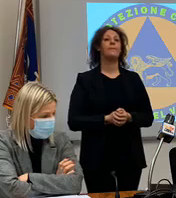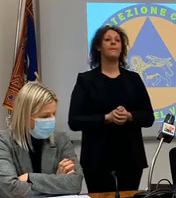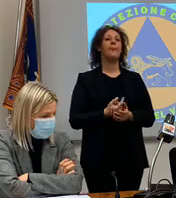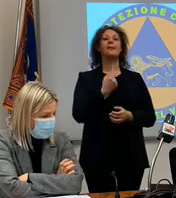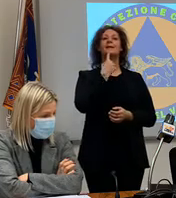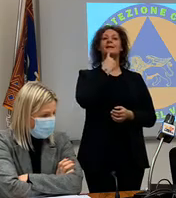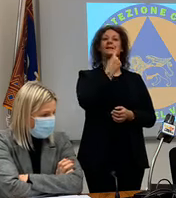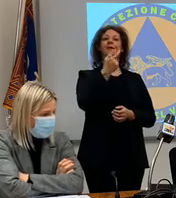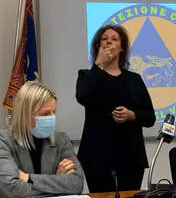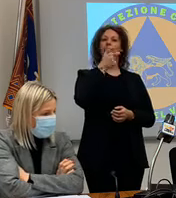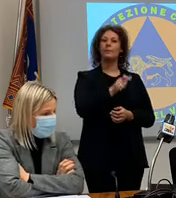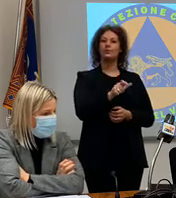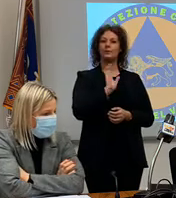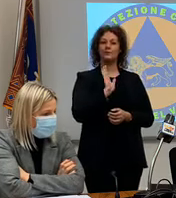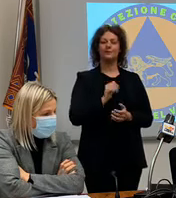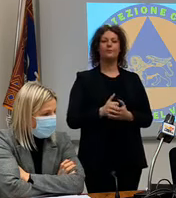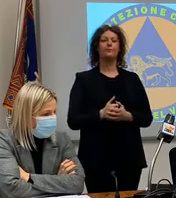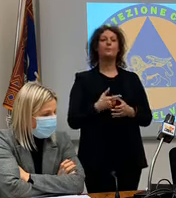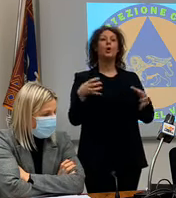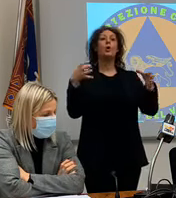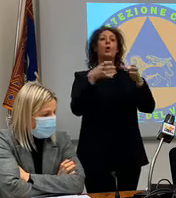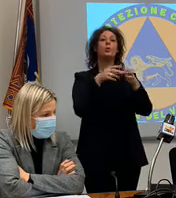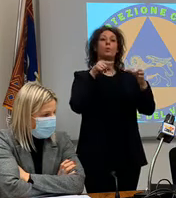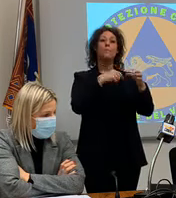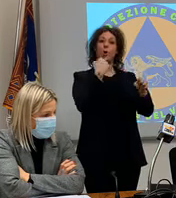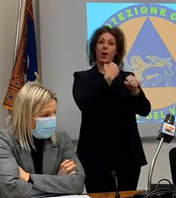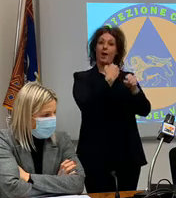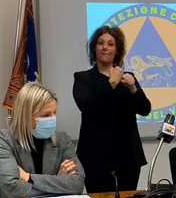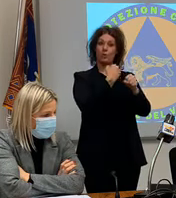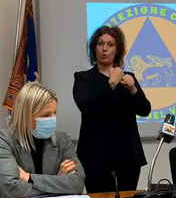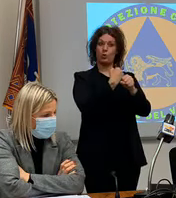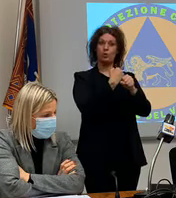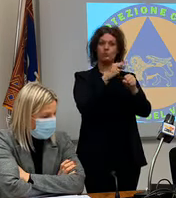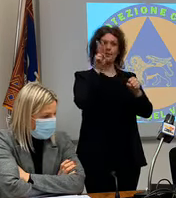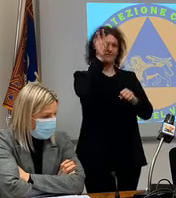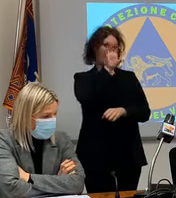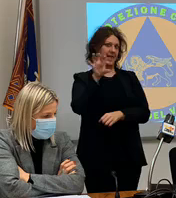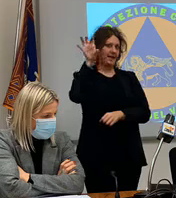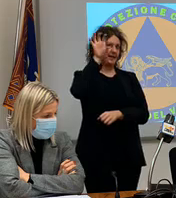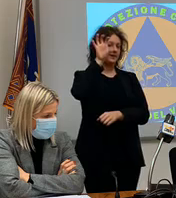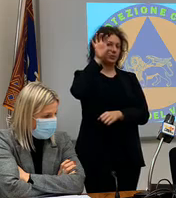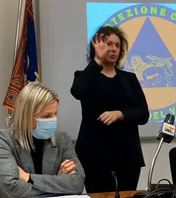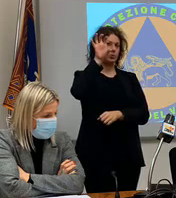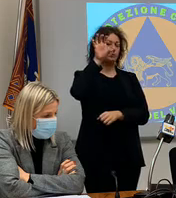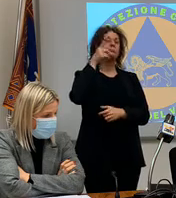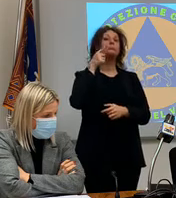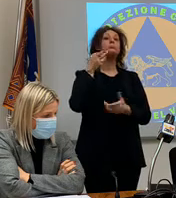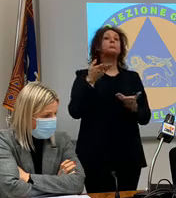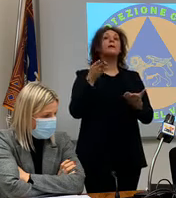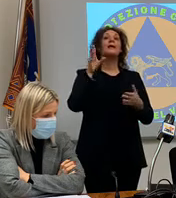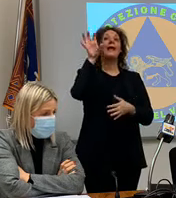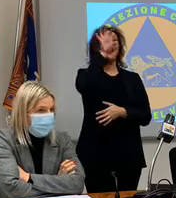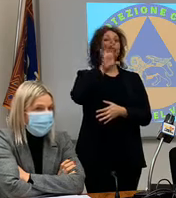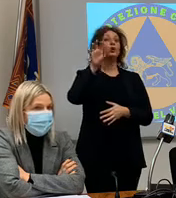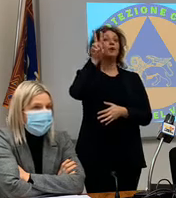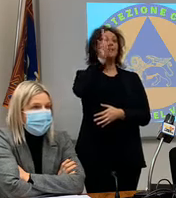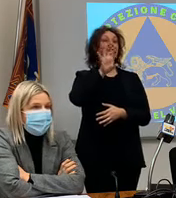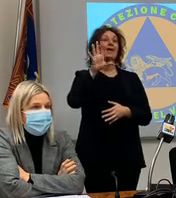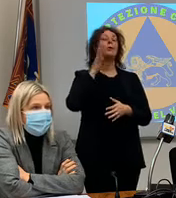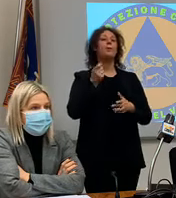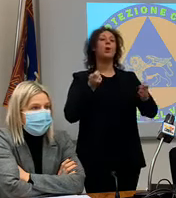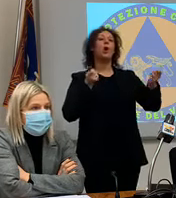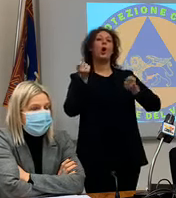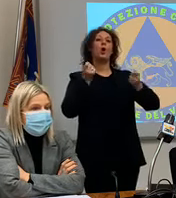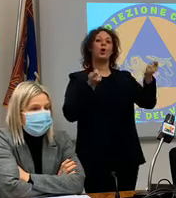questo perché in quel gruppo di lavoro Noi come Veneto siamo una delle regioni che ordinato il contributo delle